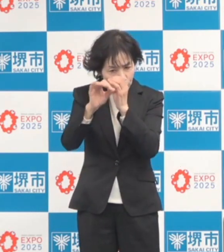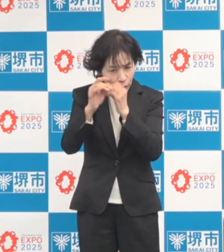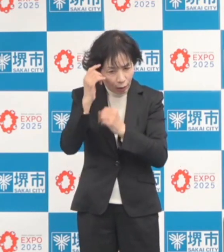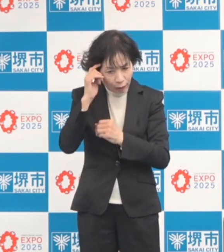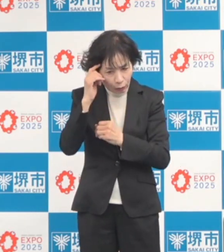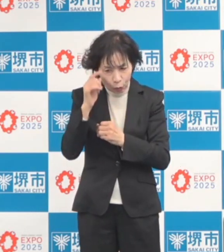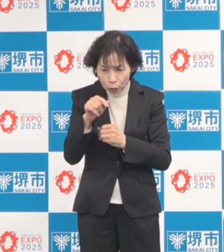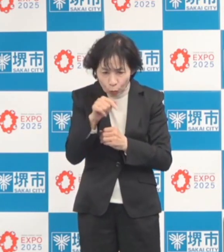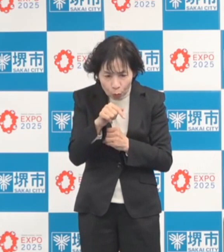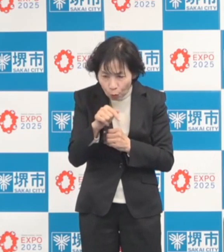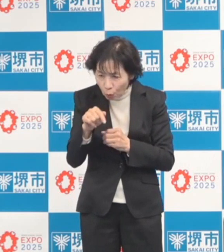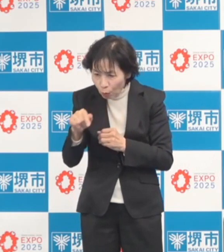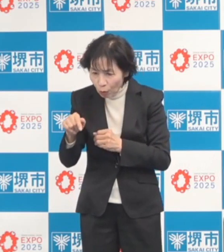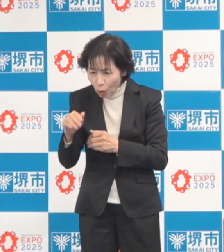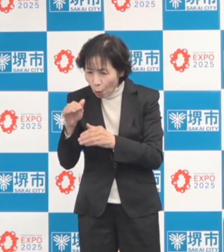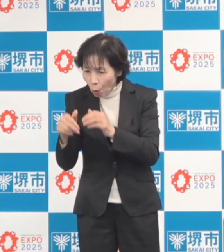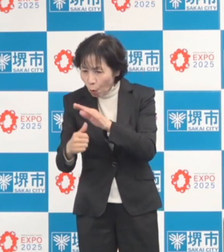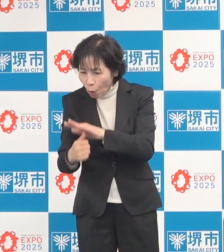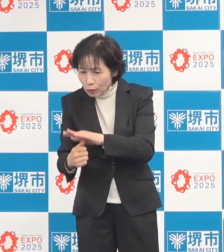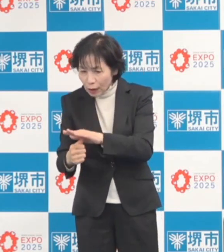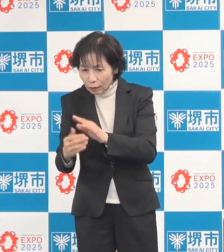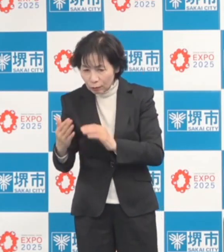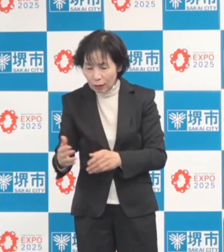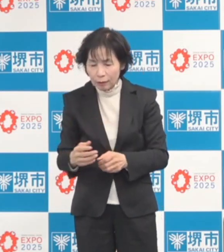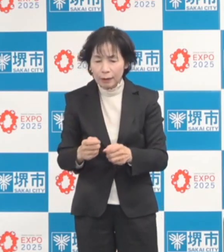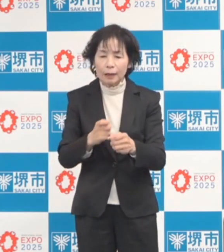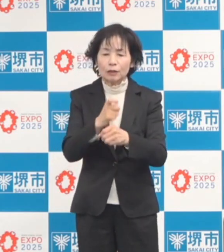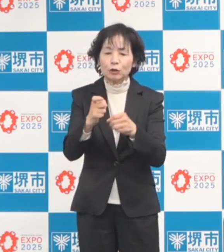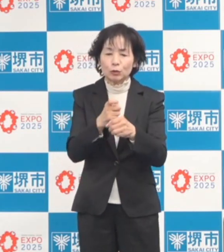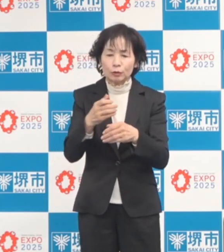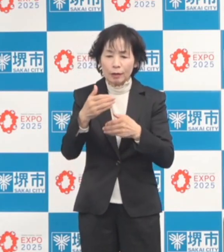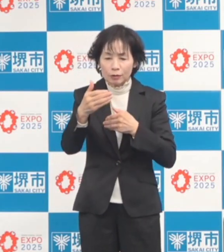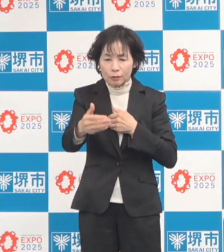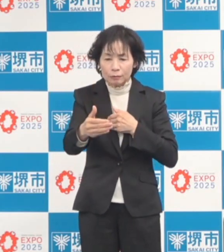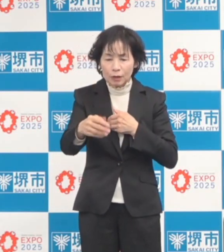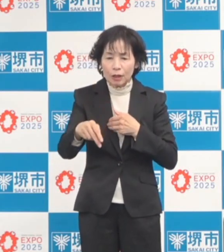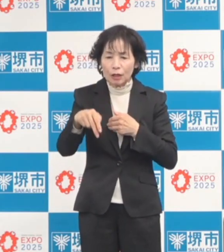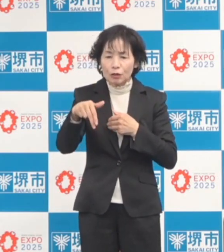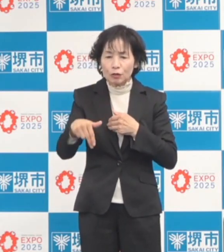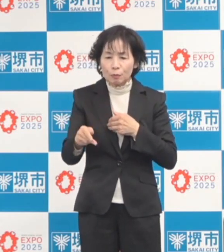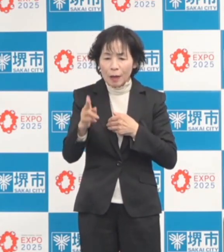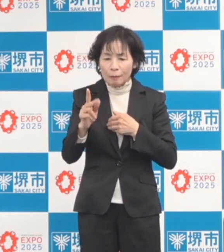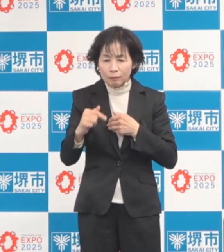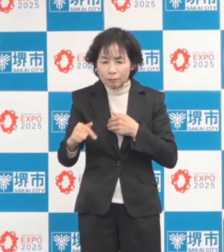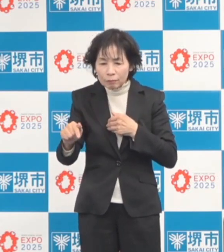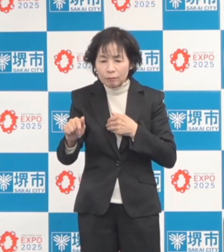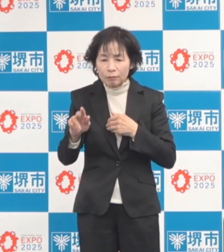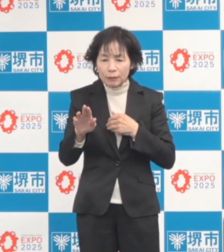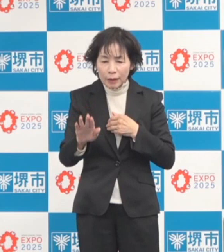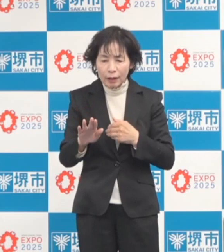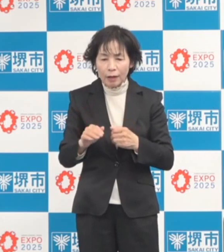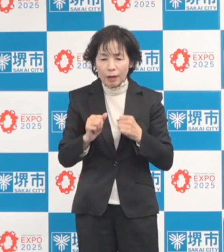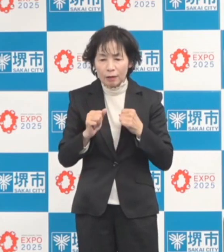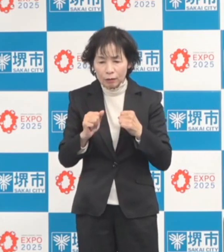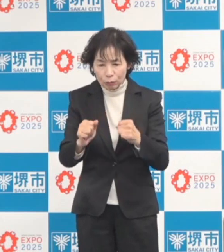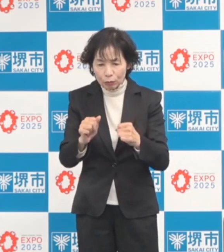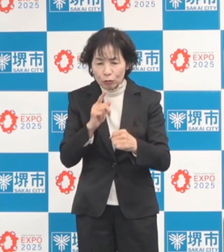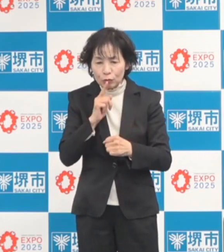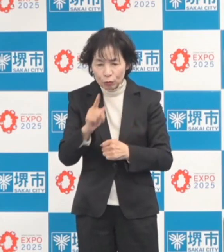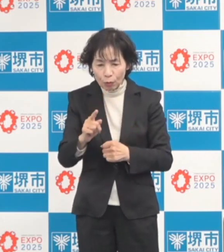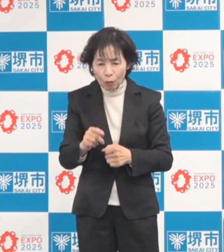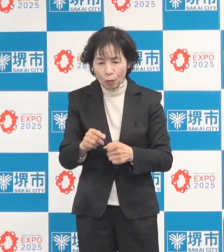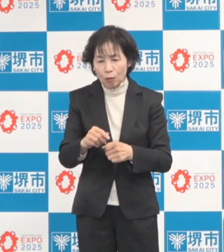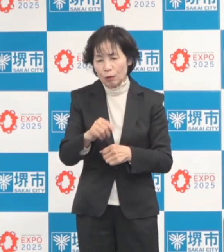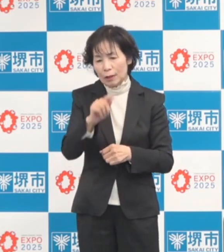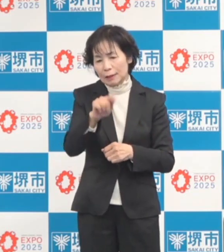抑えるかっていうので、10年スパンのこの蓄積っていうのがかなり効いてくるっていうところでいくと、人件